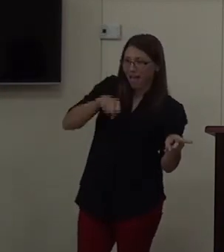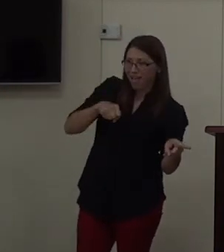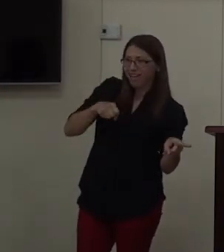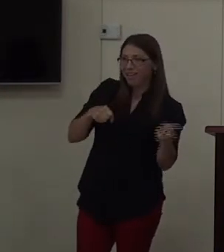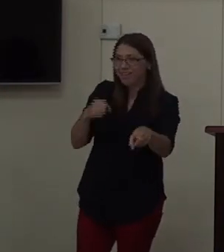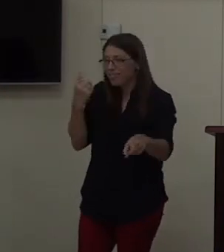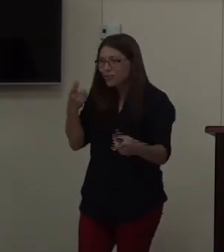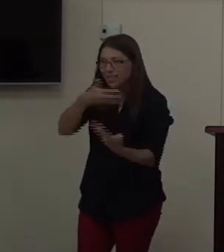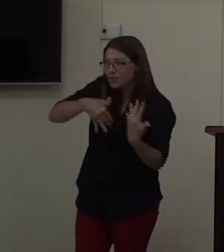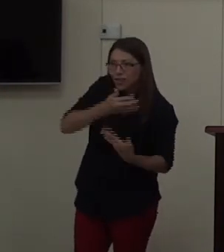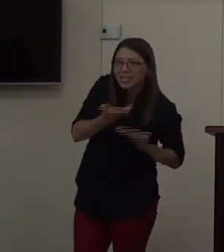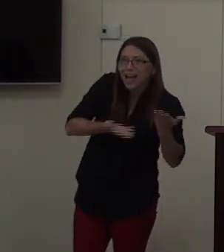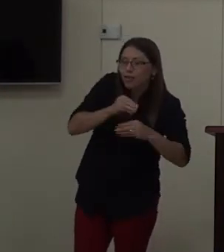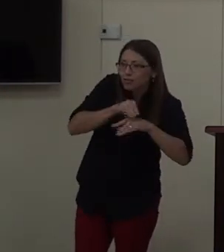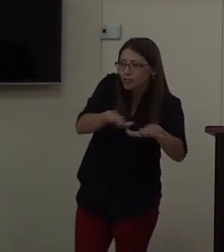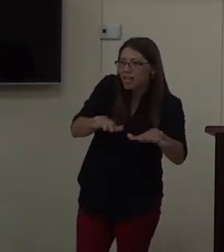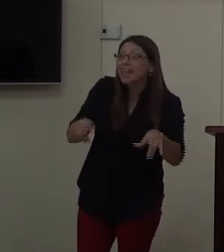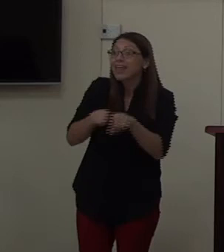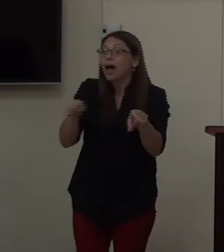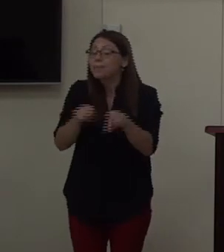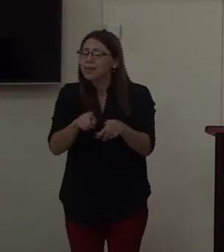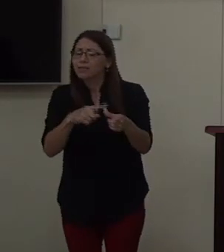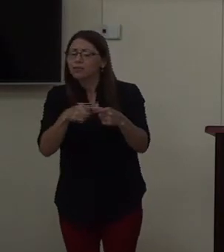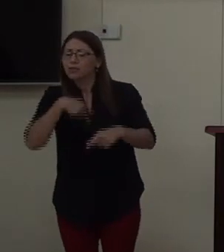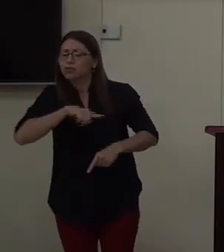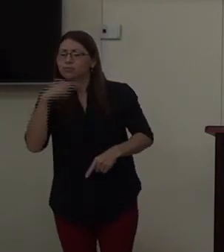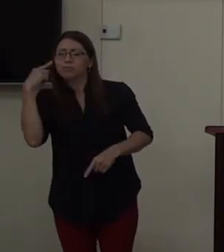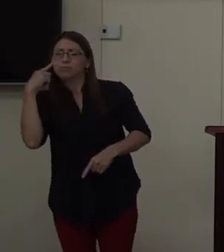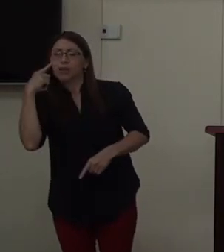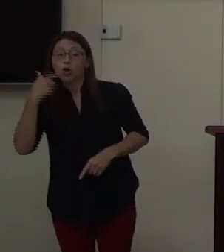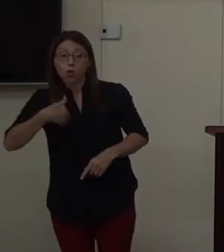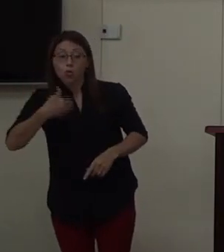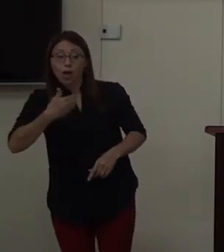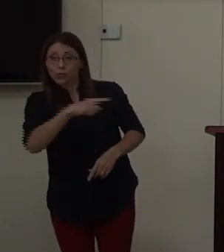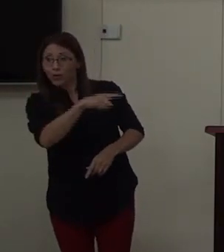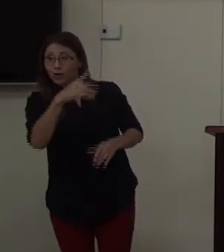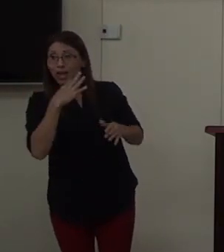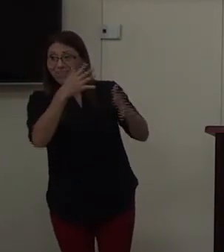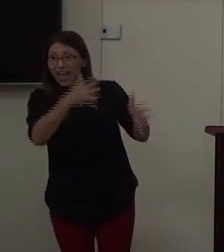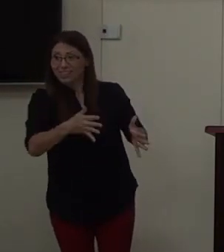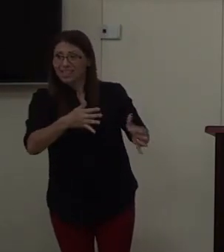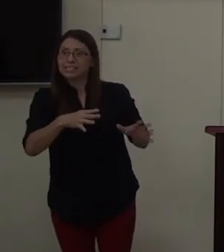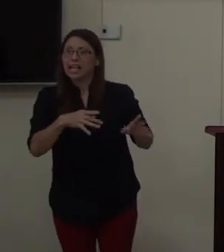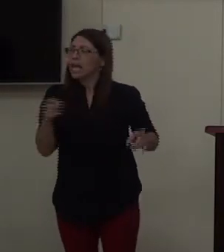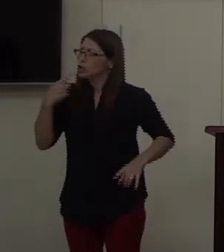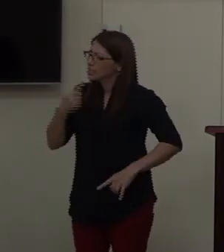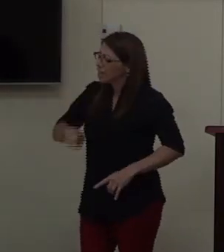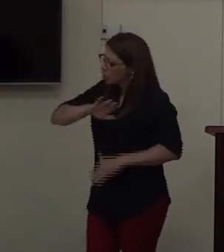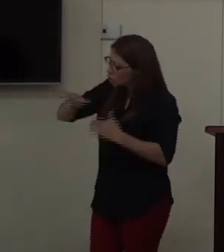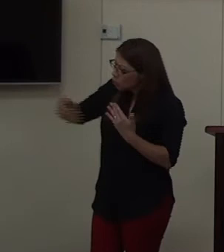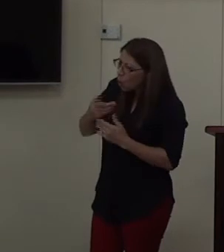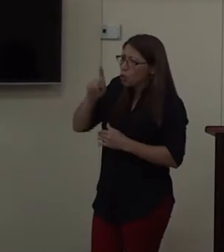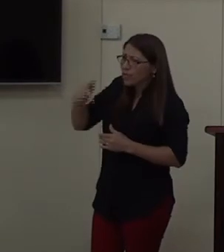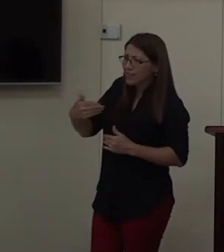nos manda la pregunta de cuándo los hablantes, que nos encontramos con hablantes que están empeñados en que todo tenga que recibir denominación